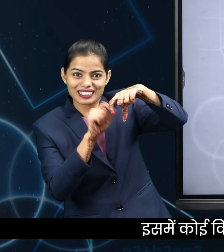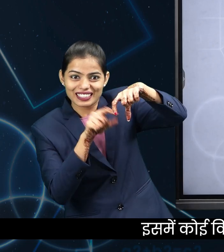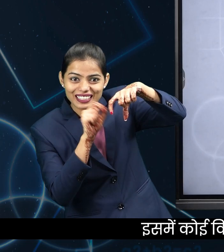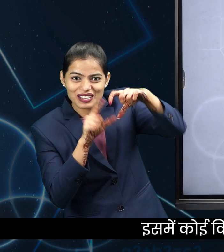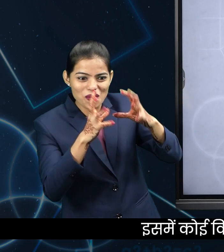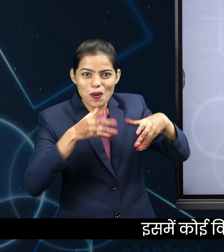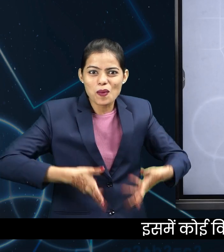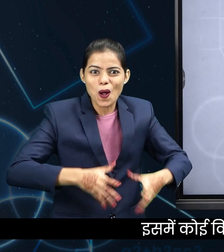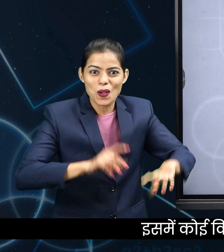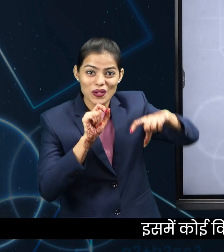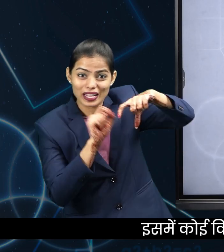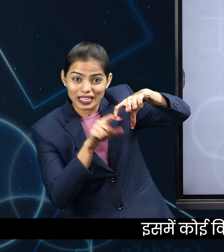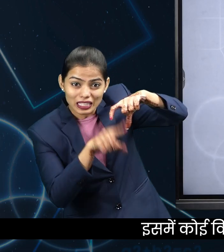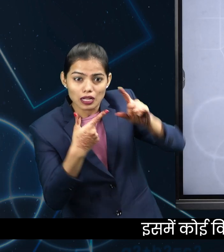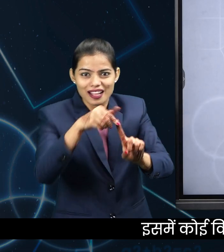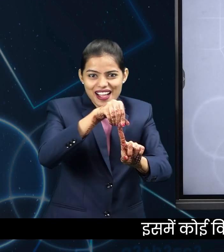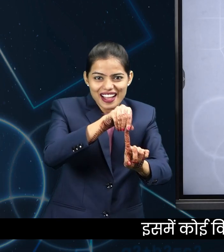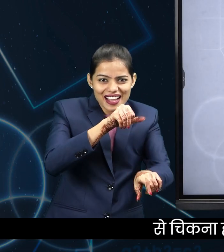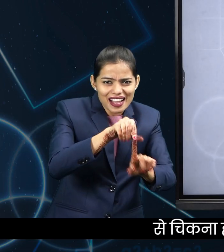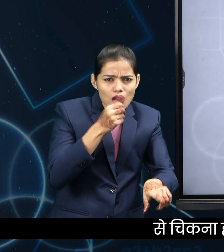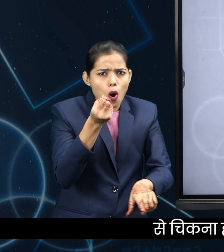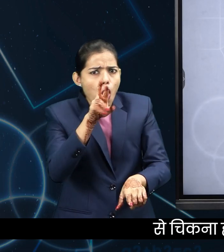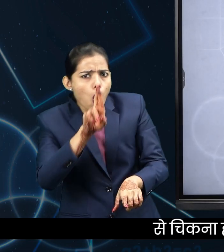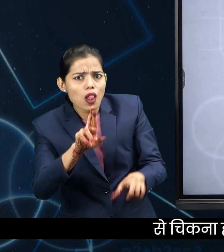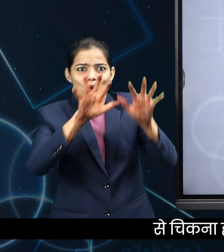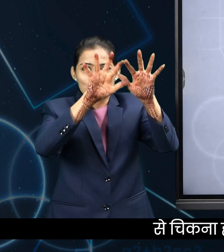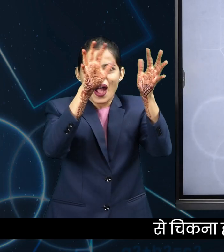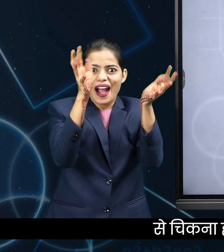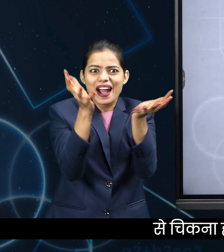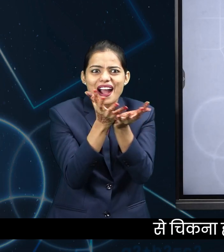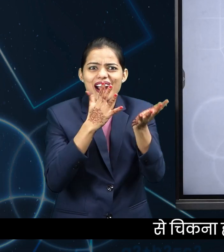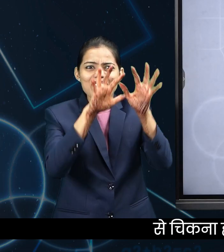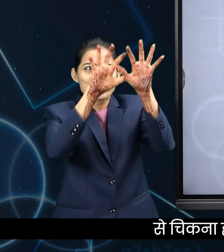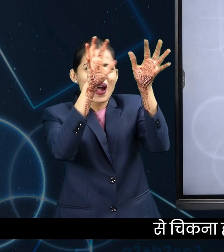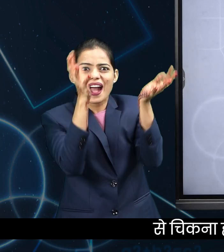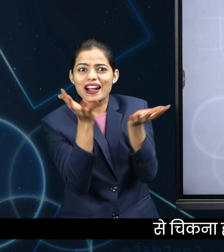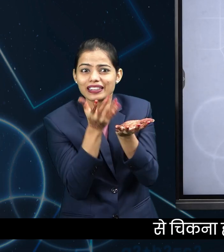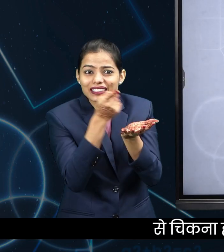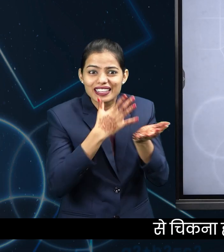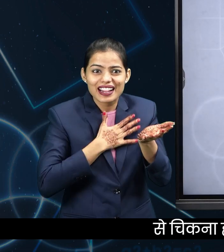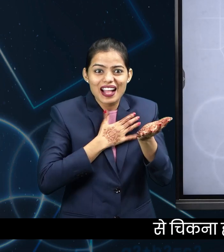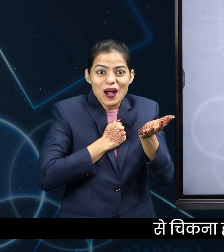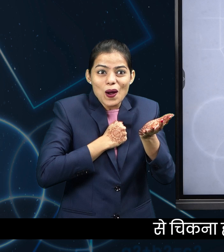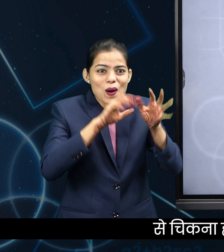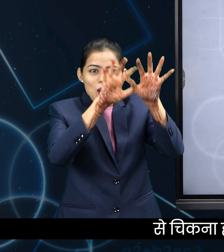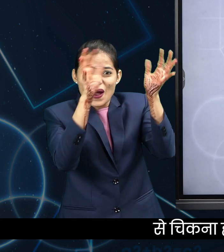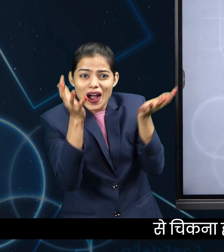या कोना नहीं होता। यह चारों ओर से चिकना होता है। जब आप एक गेंद